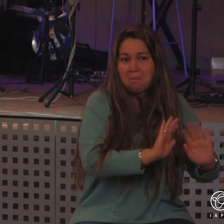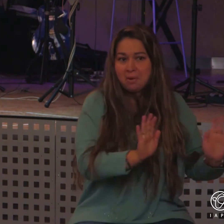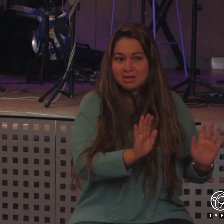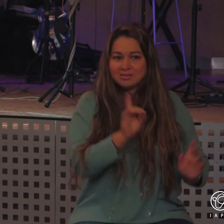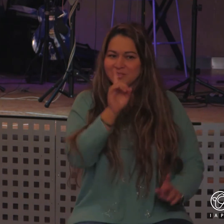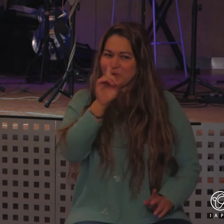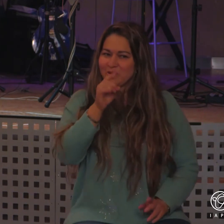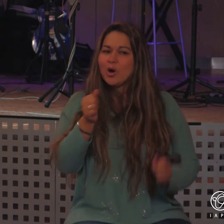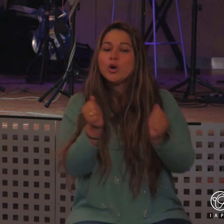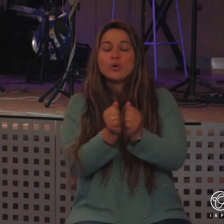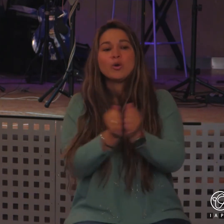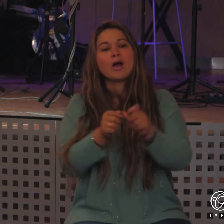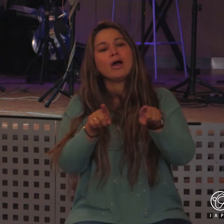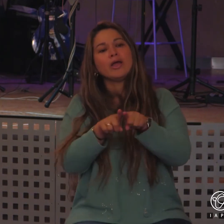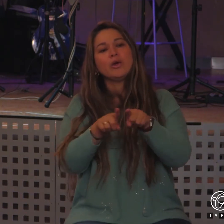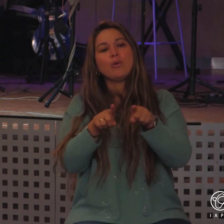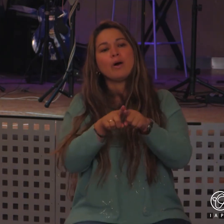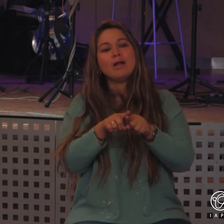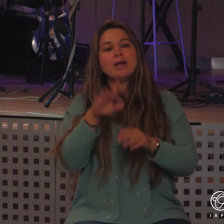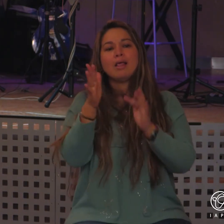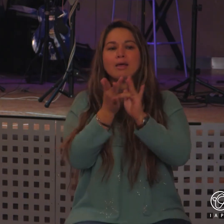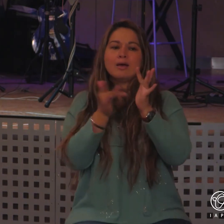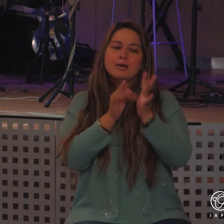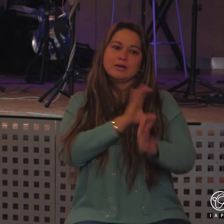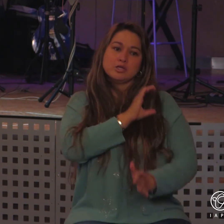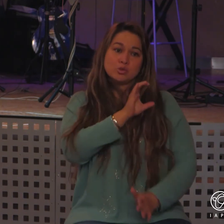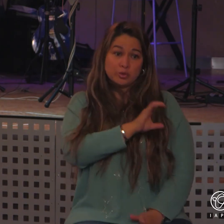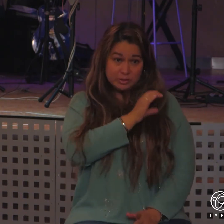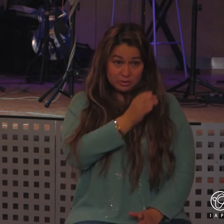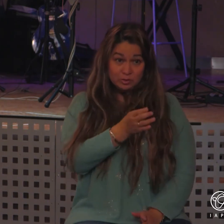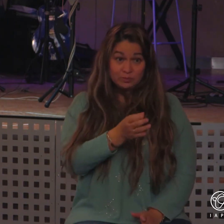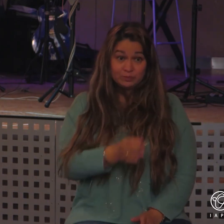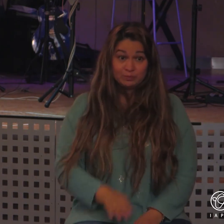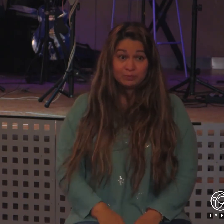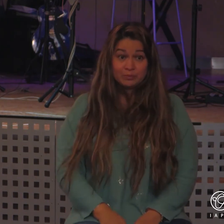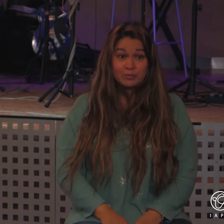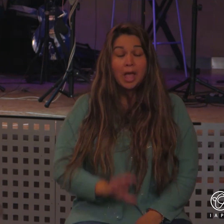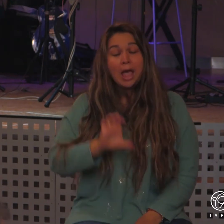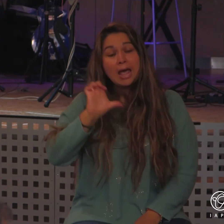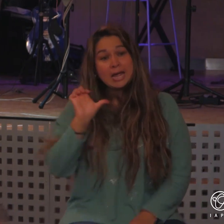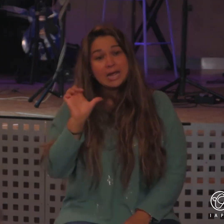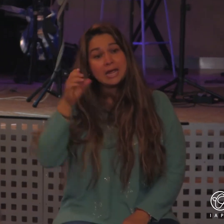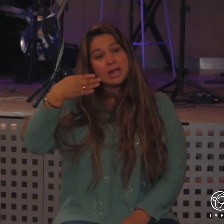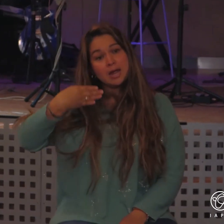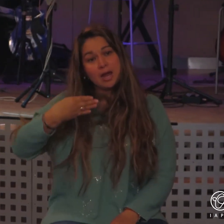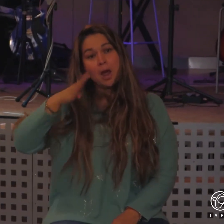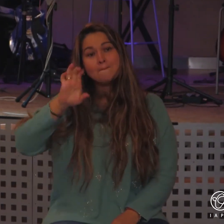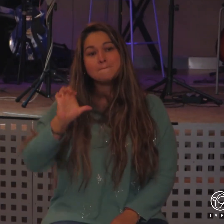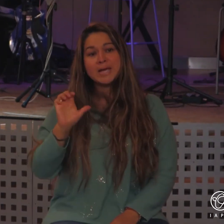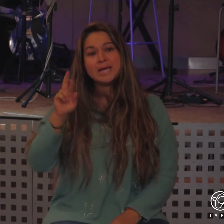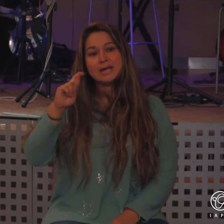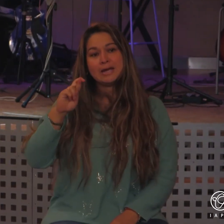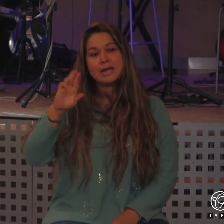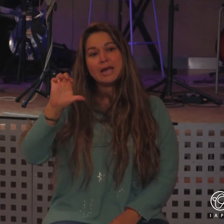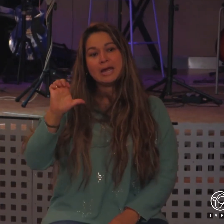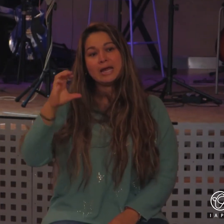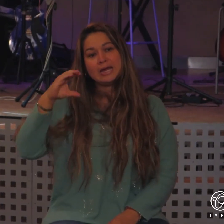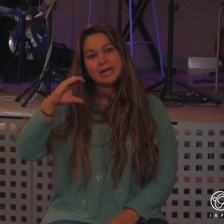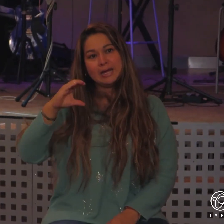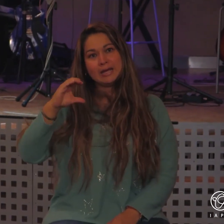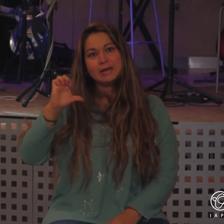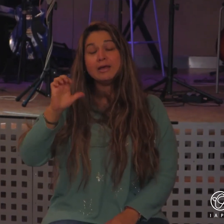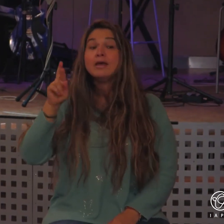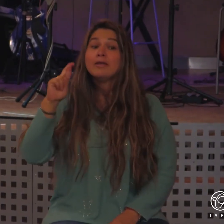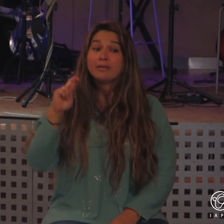Señor Jesucristo. Eso es Ebenezer. Hasta aquí nuestro Señor Jesucristo nos